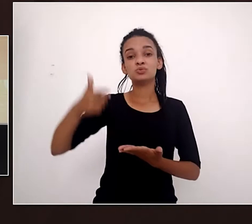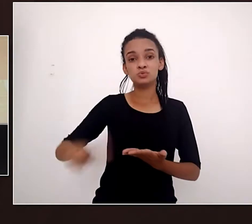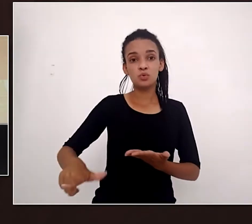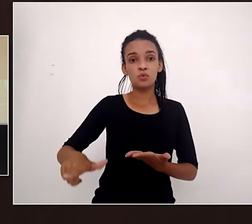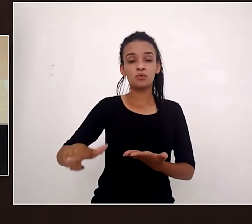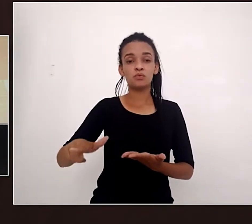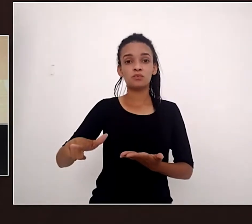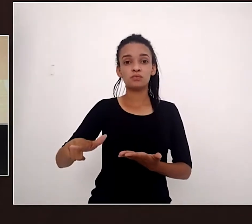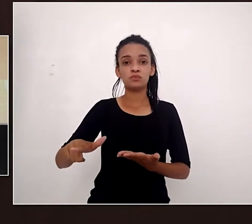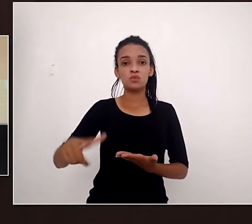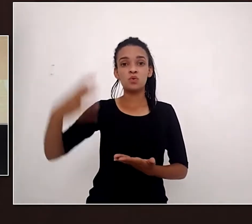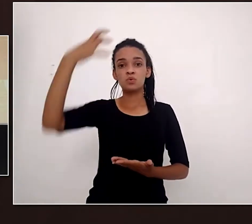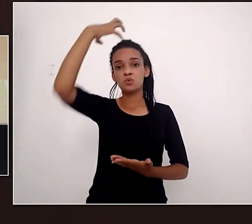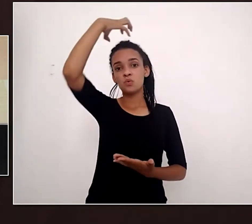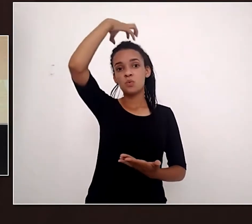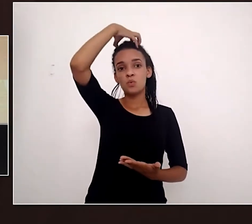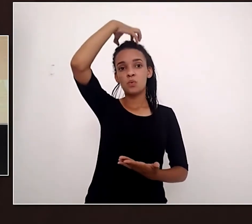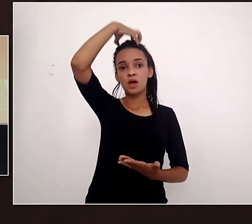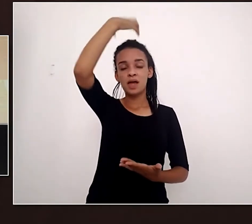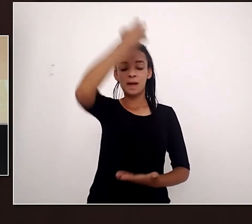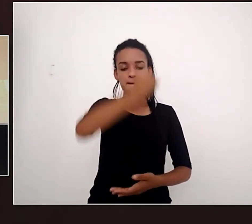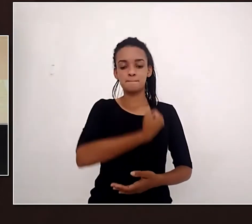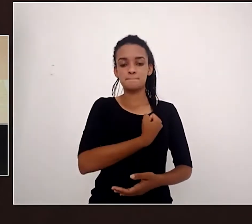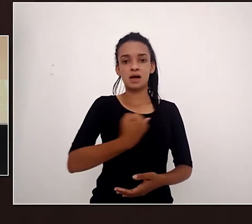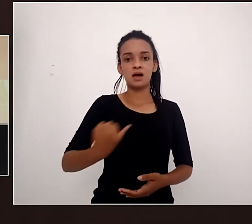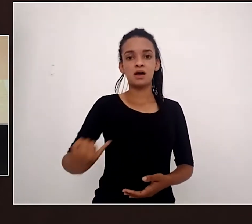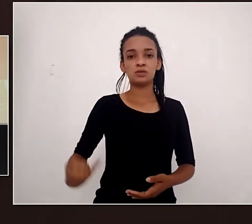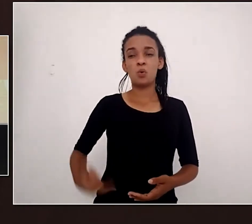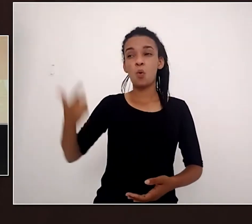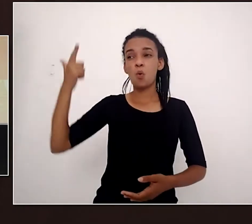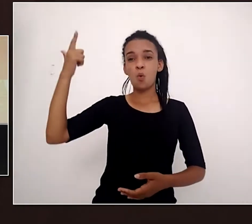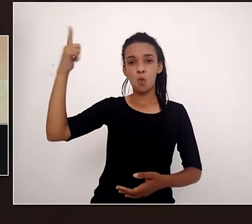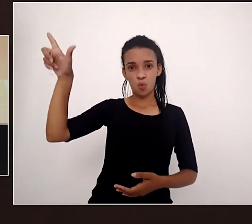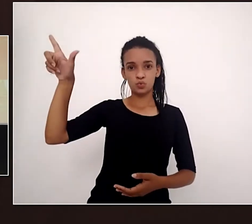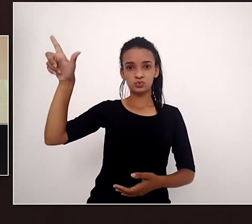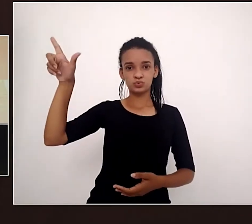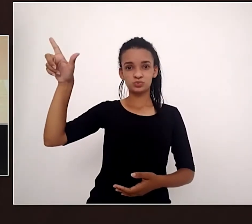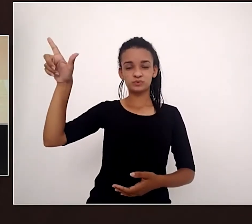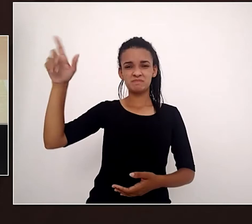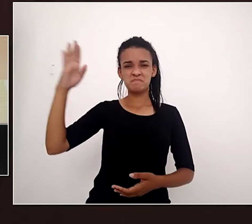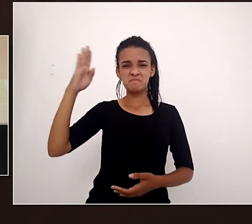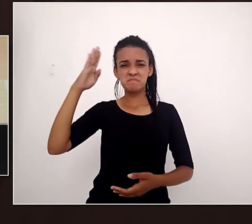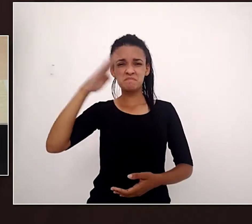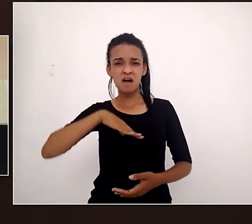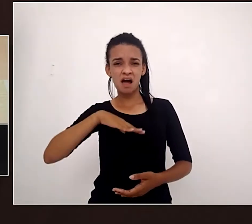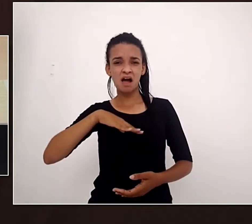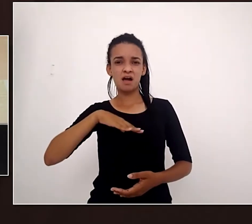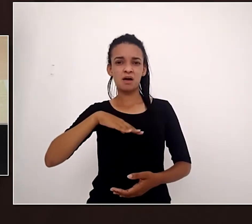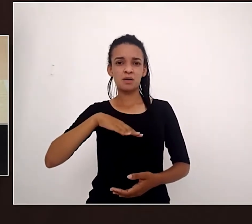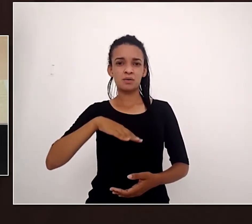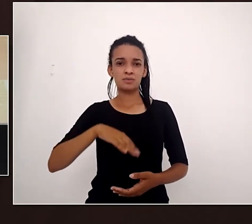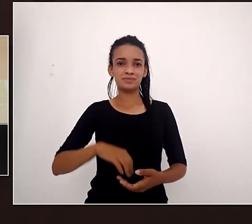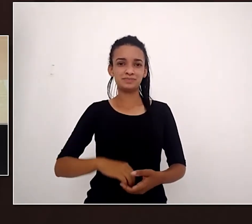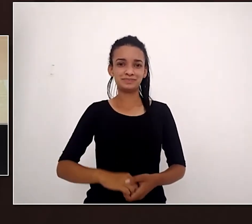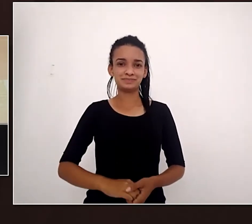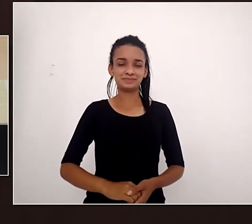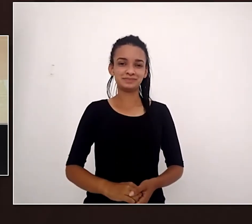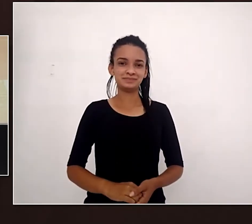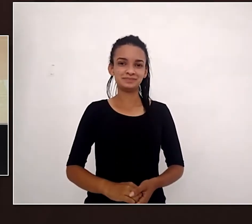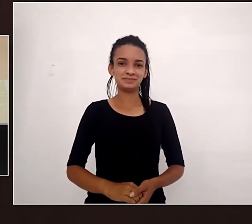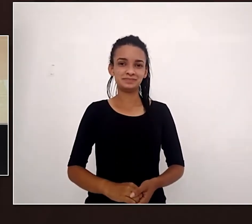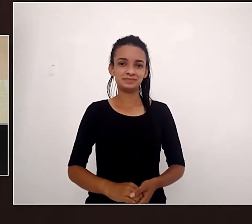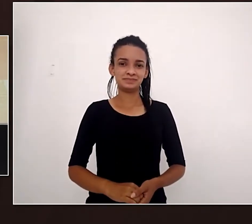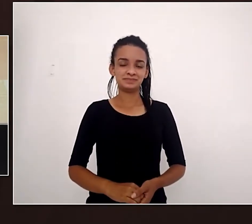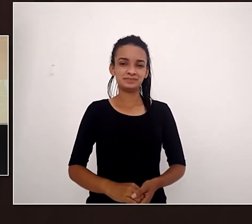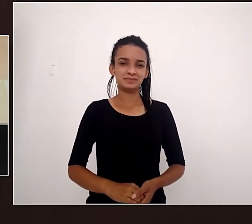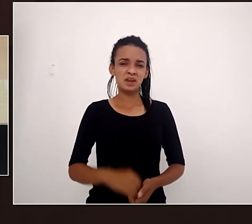Um imperador, né, também cruel, mas um pouquinho só menos cruel do que Nero, mas também foi muito cruel com